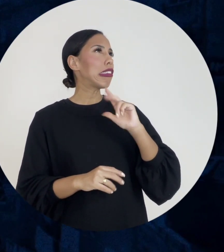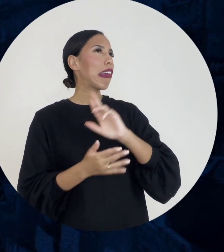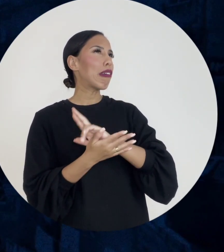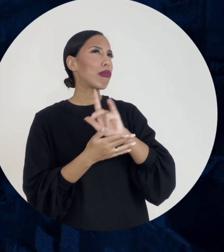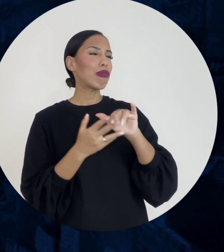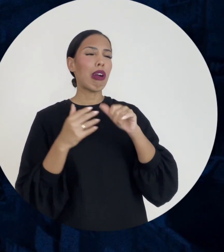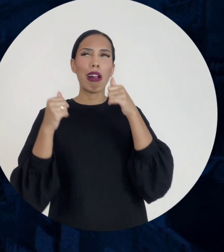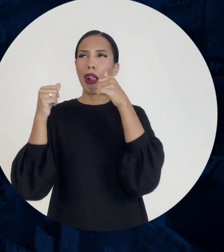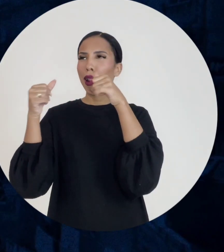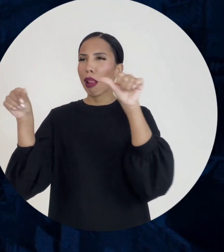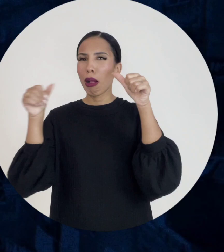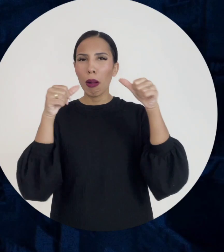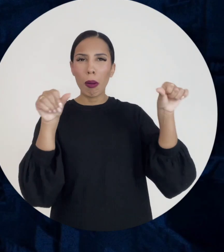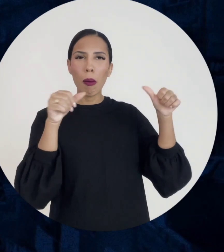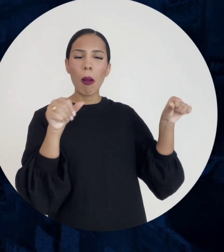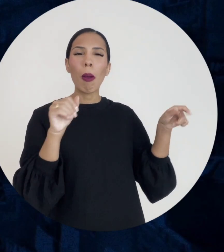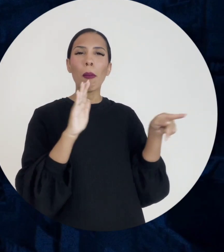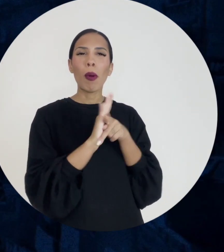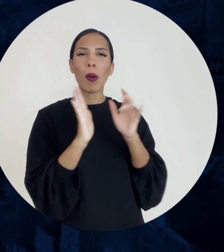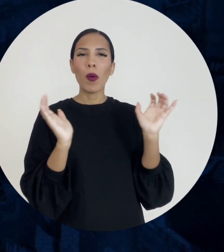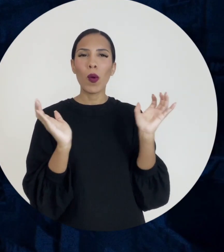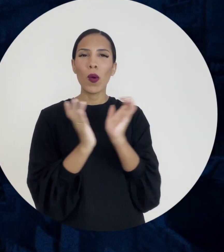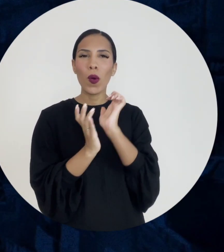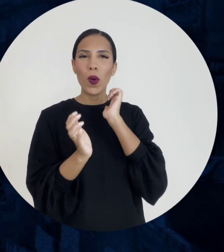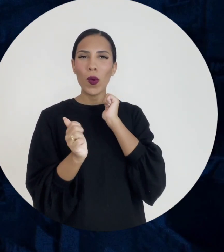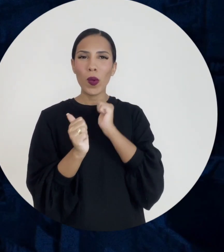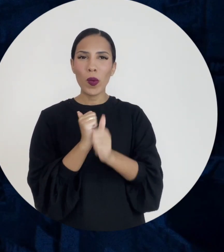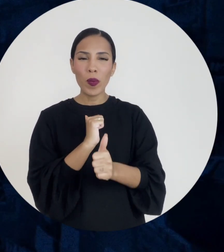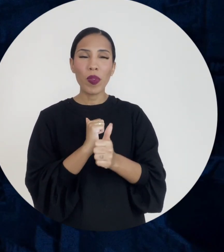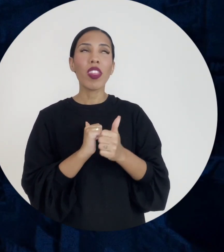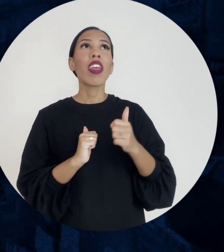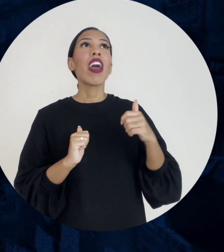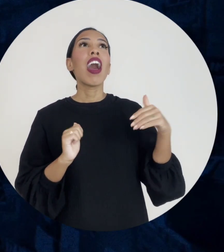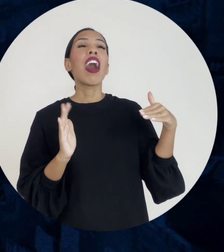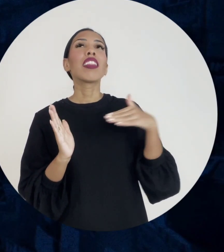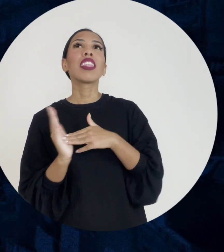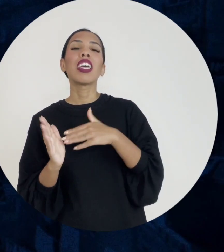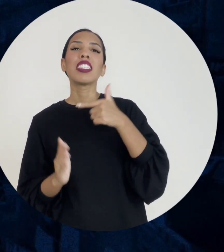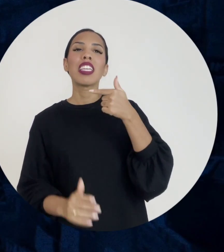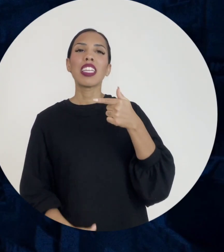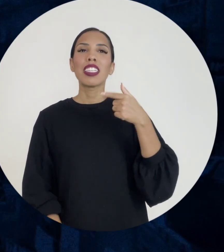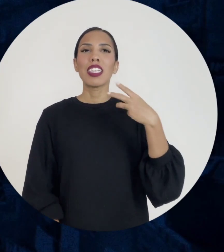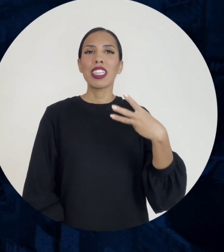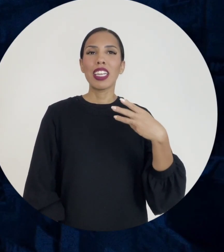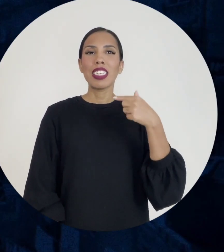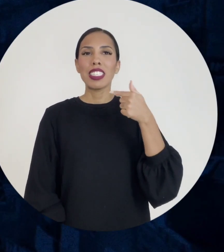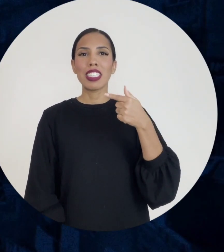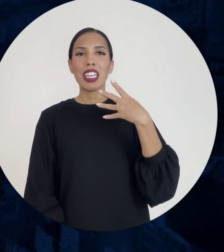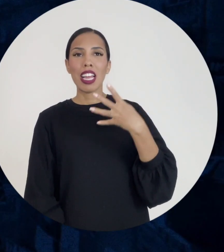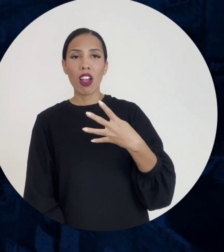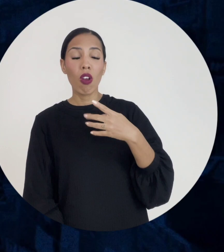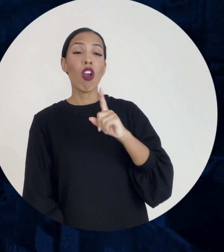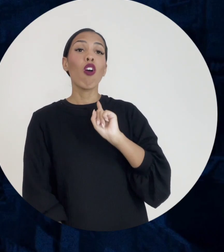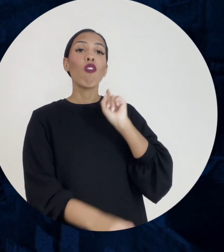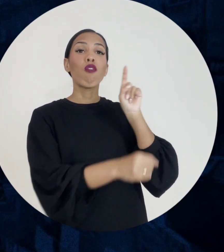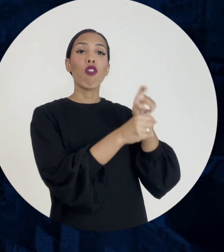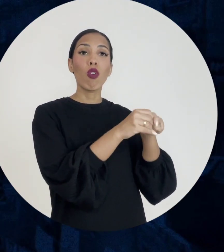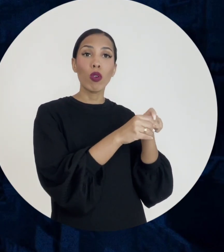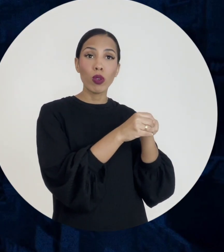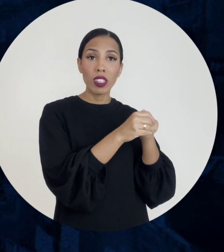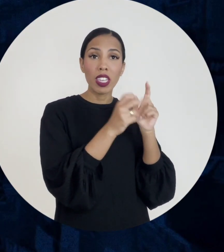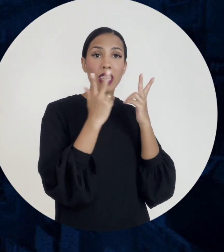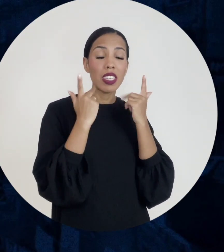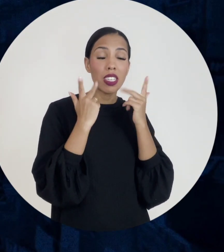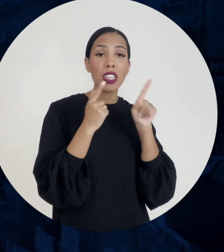aquela coisa, eu lembro muito disso. Aí fiquei até 73, 74, voltei para o Ceará de novo. E